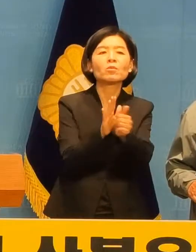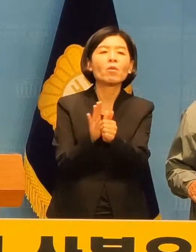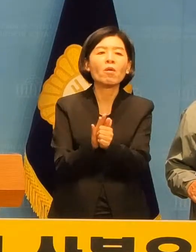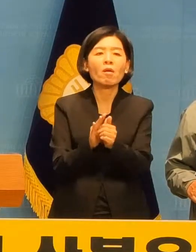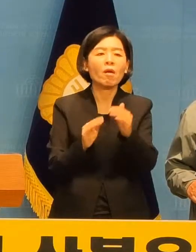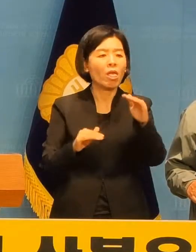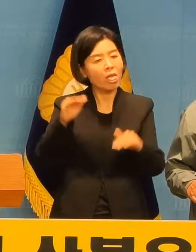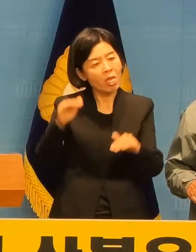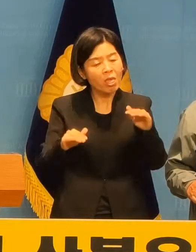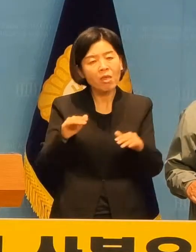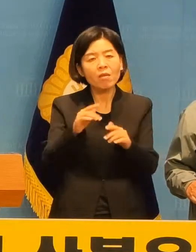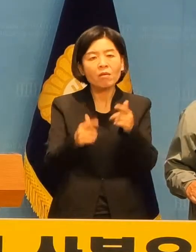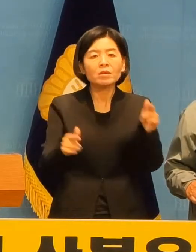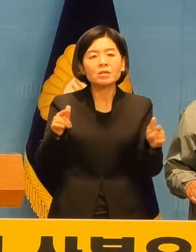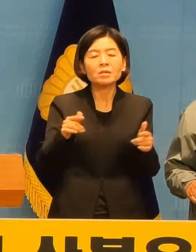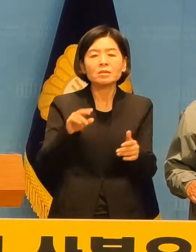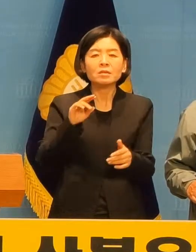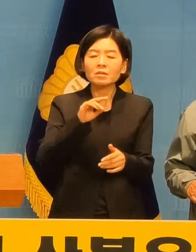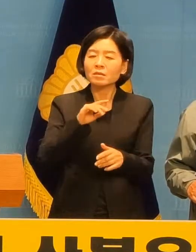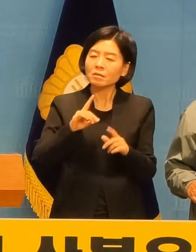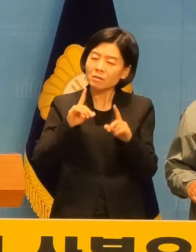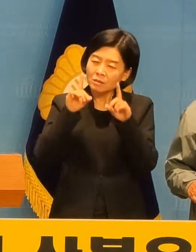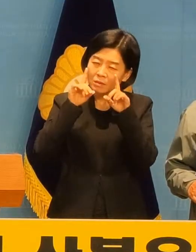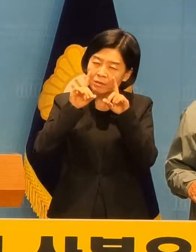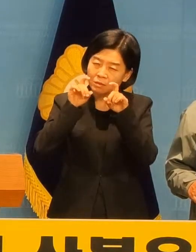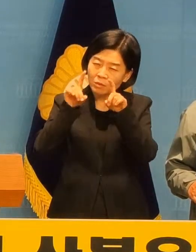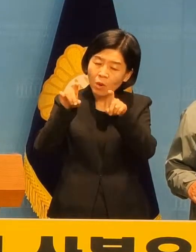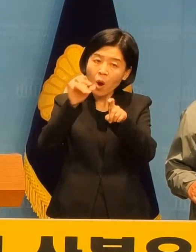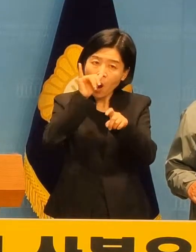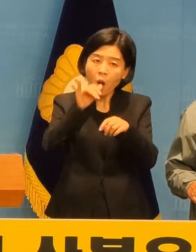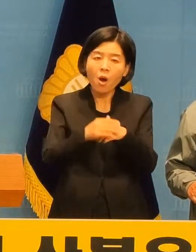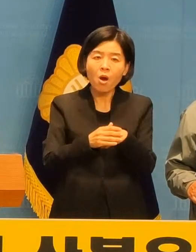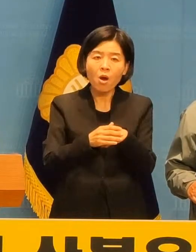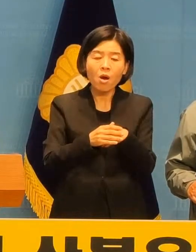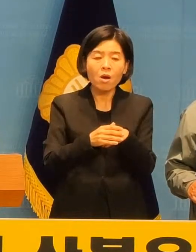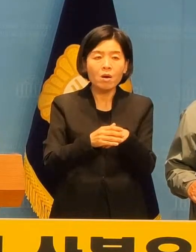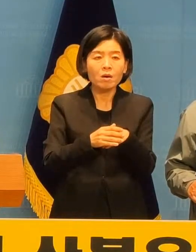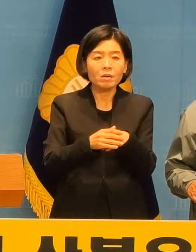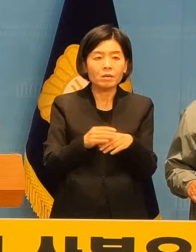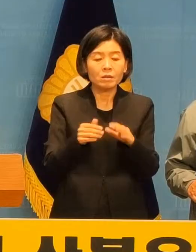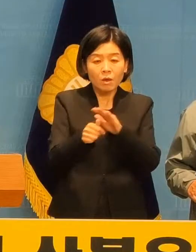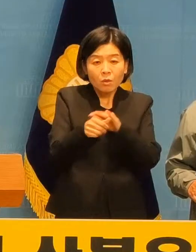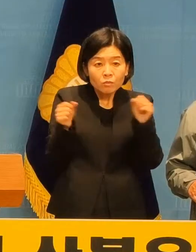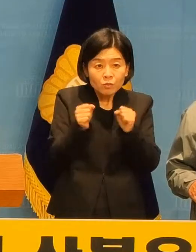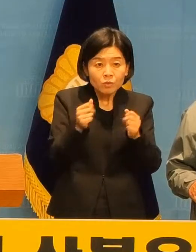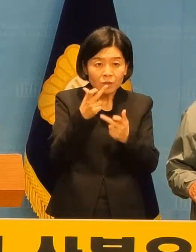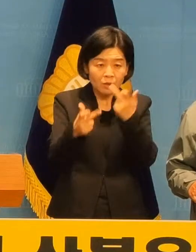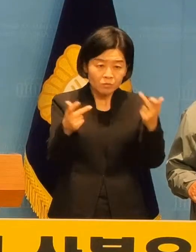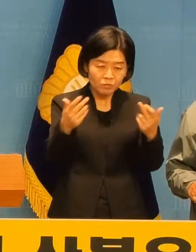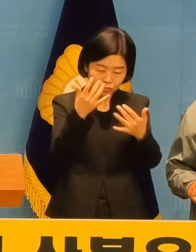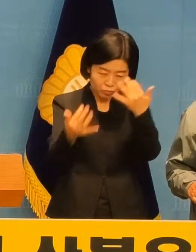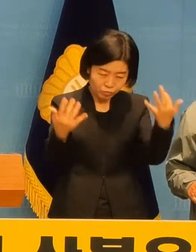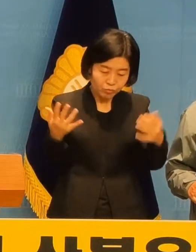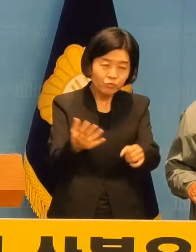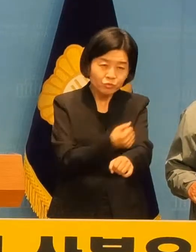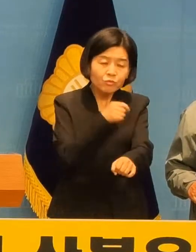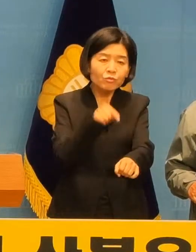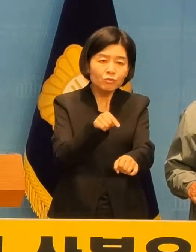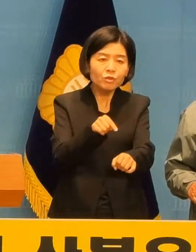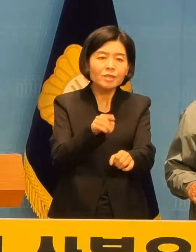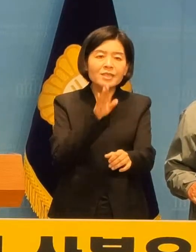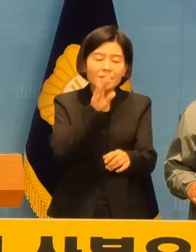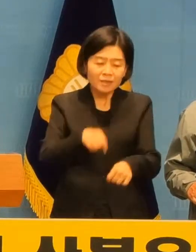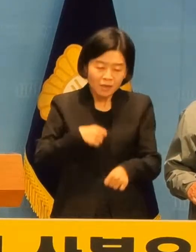수많은 의문이 남아 있습니다. 이에 우리는 경북 초대형 산불을 진상규명을 위한 국정조사를